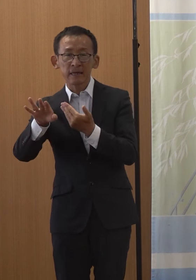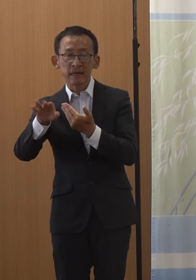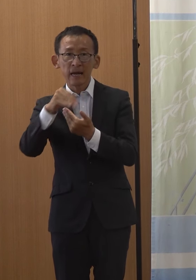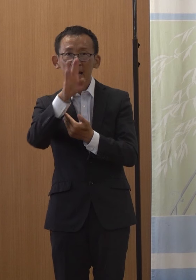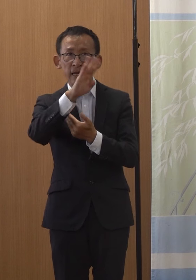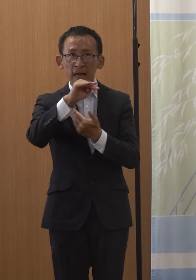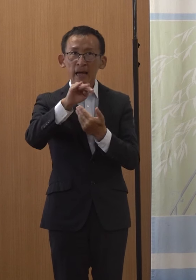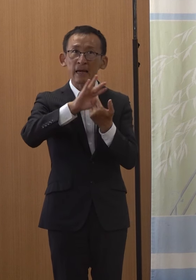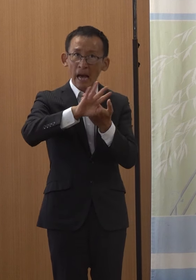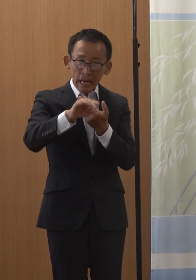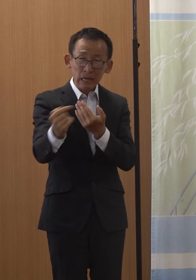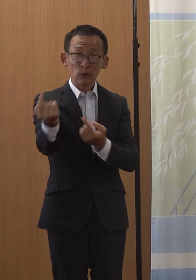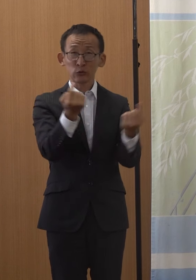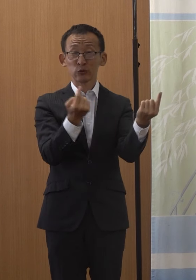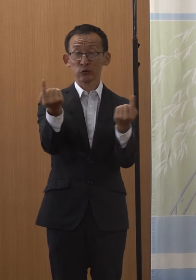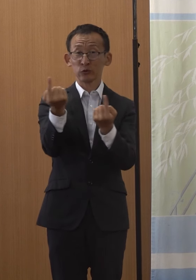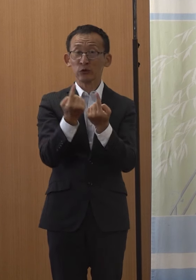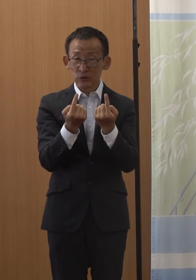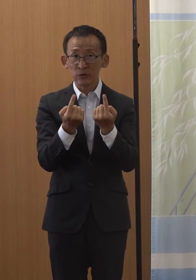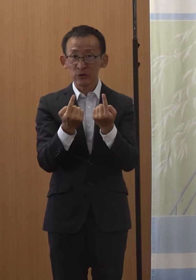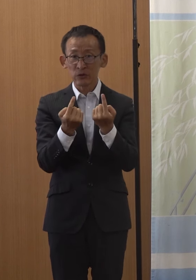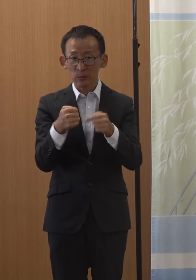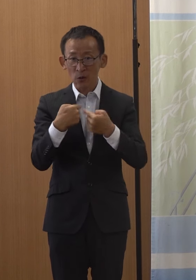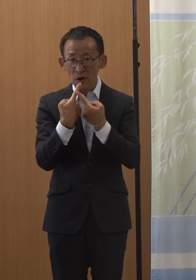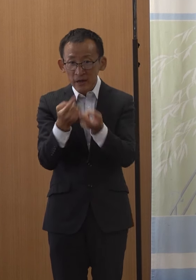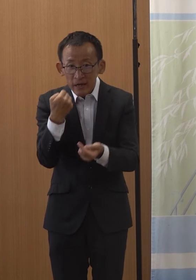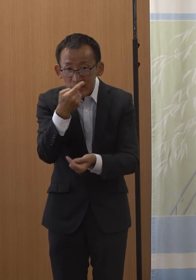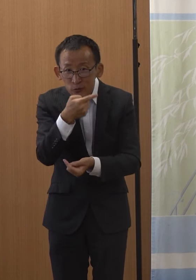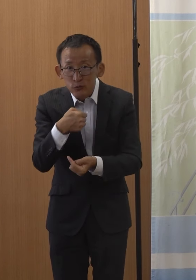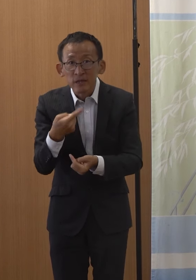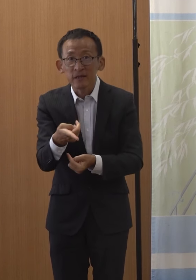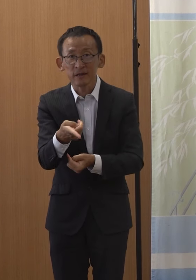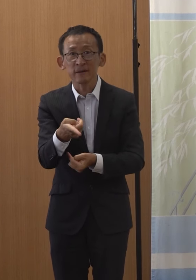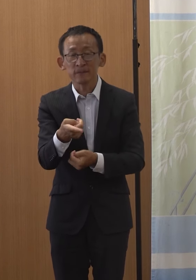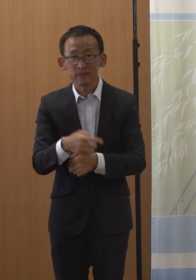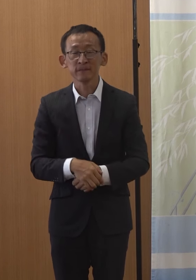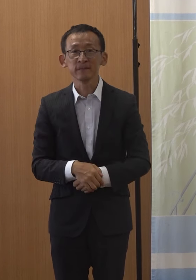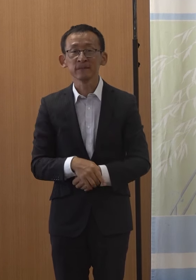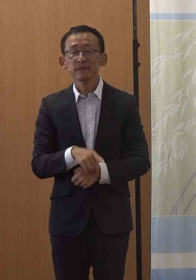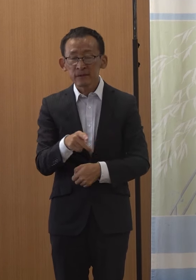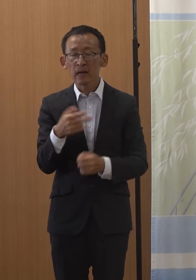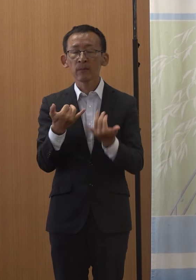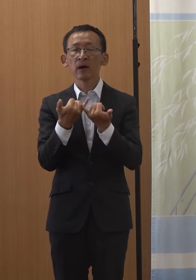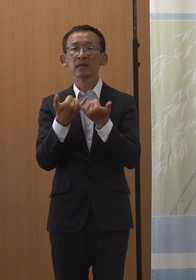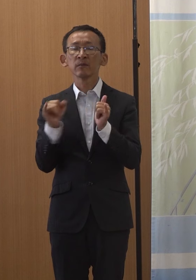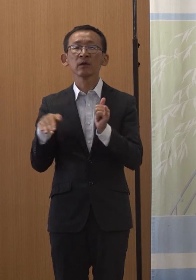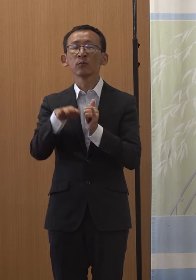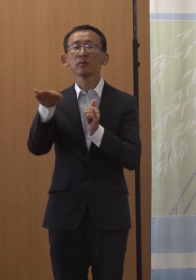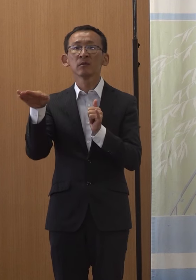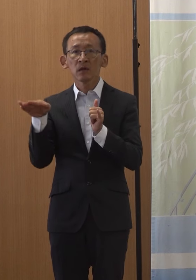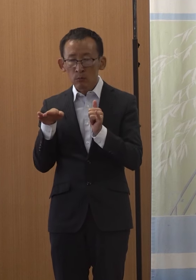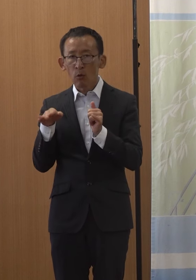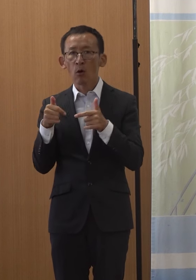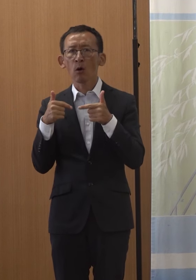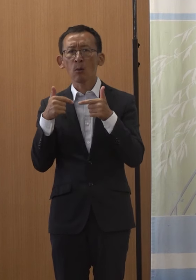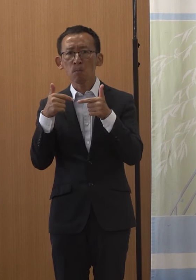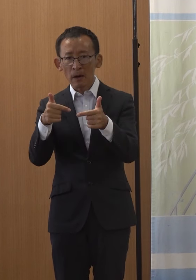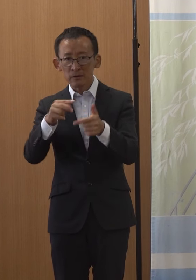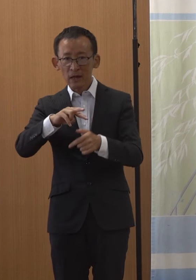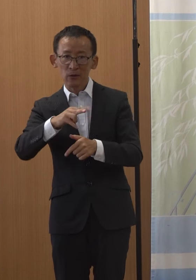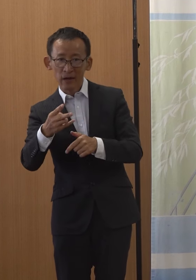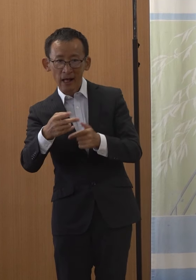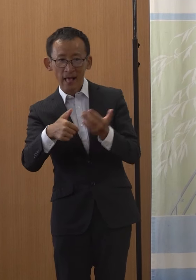であります。その方々にとっても、そうですし、金沢市民の方も、交通結節点として多く利用していただきます